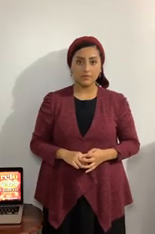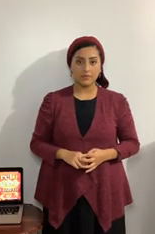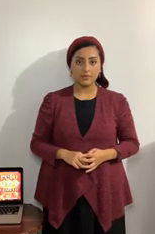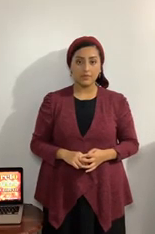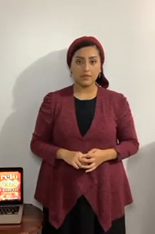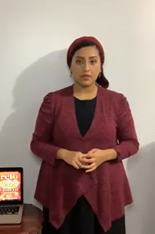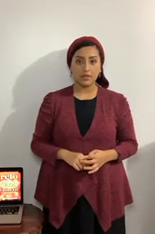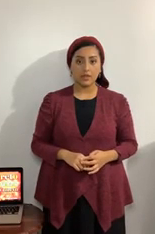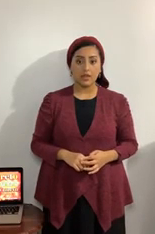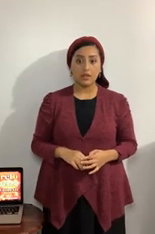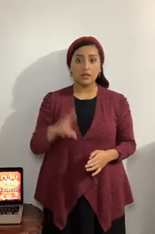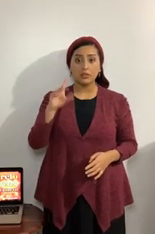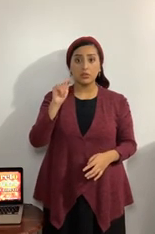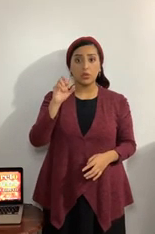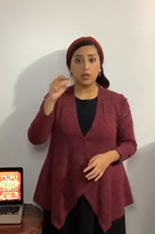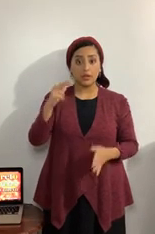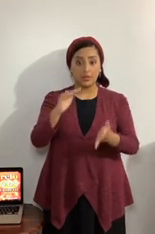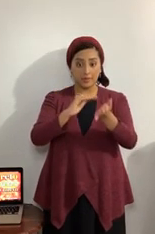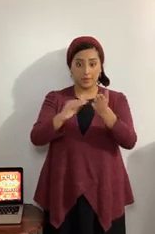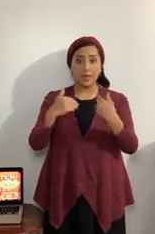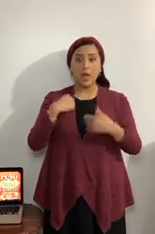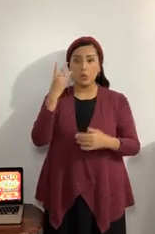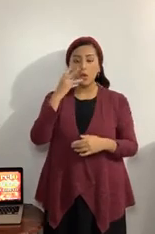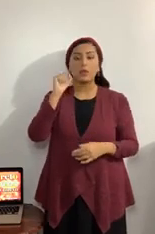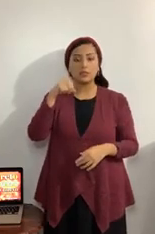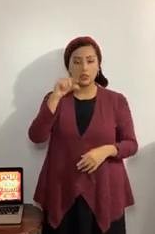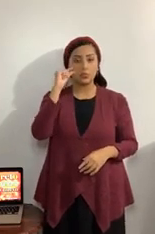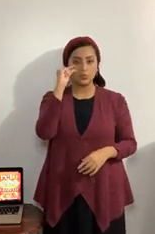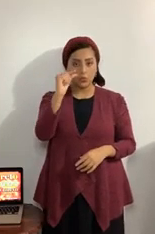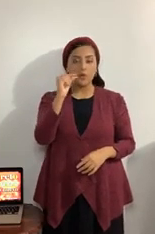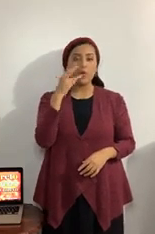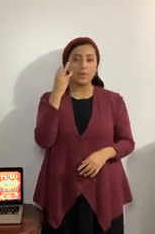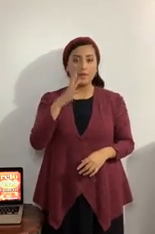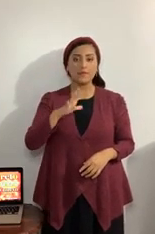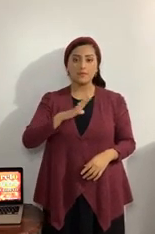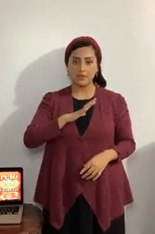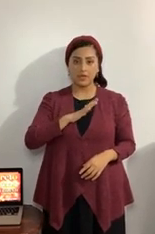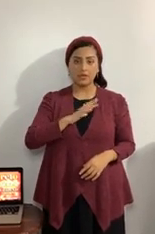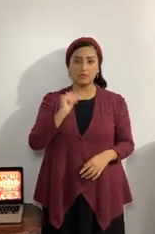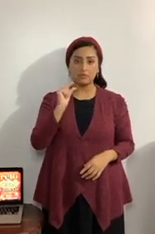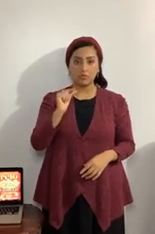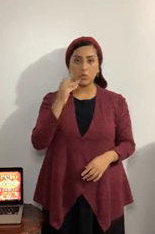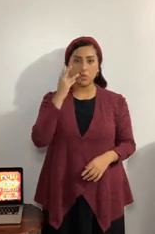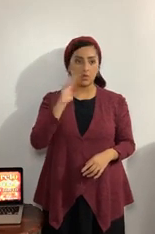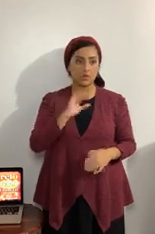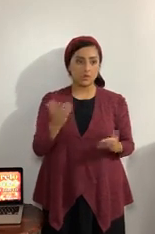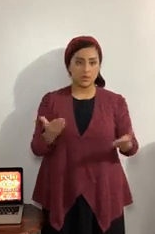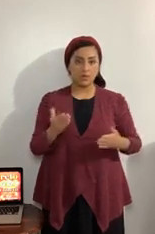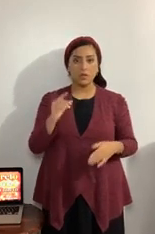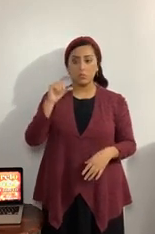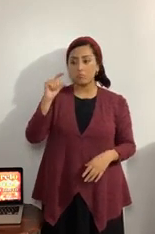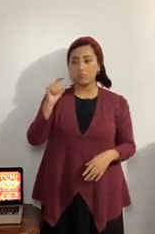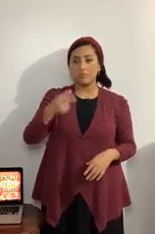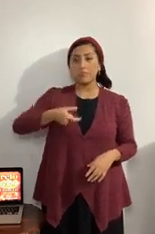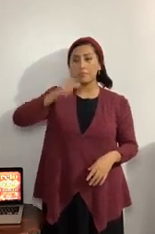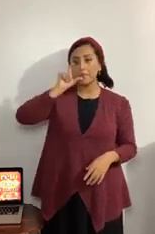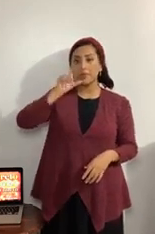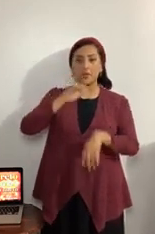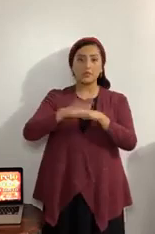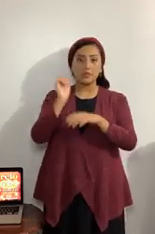Entonces, la Torah permite tomar vino, sí, claro, poquito vino, como hacemos aquí una copita significativa en Shabbat. Por